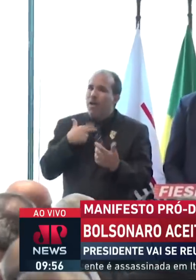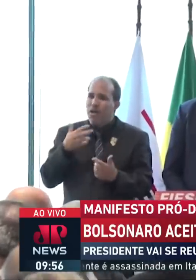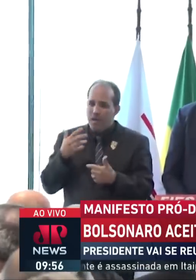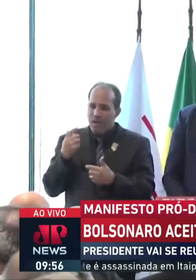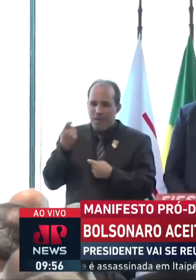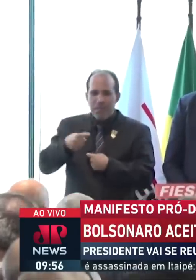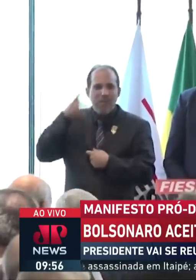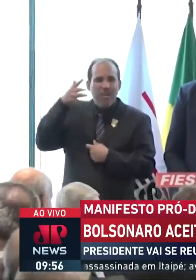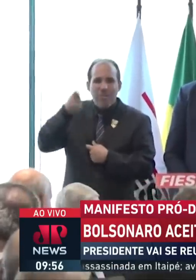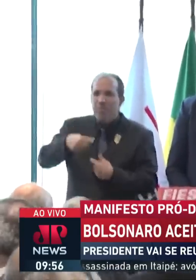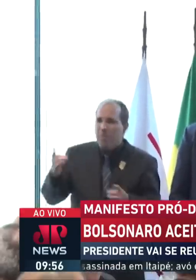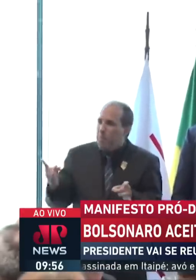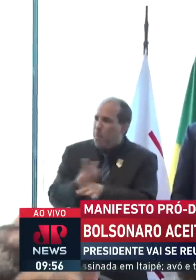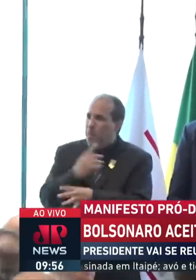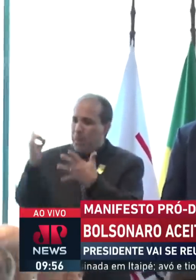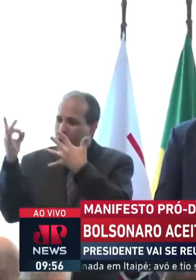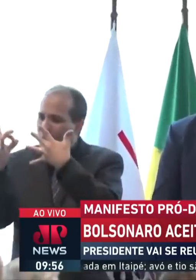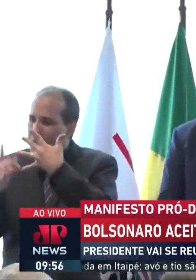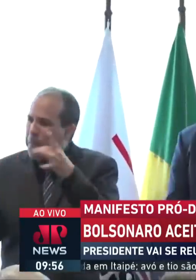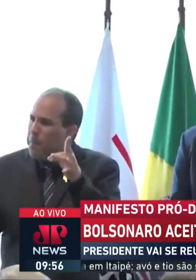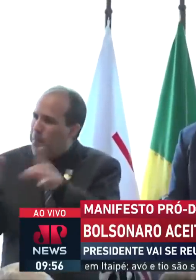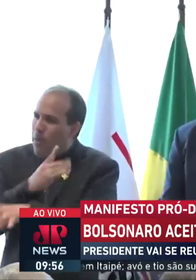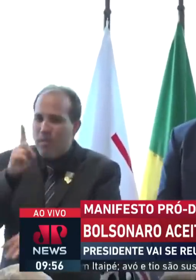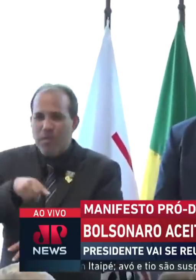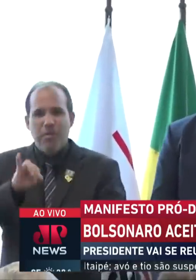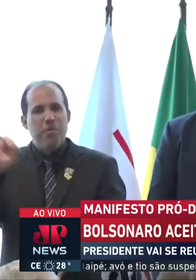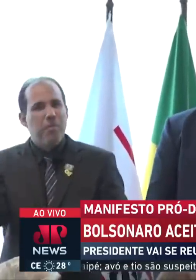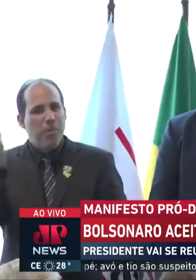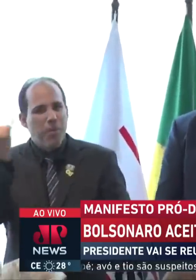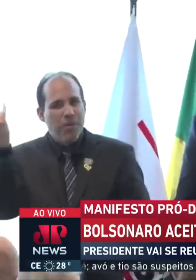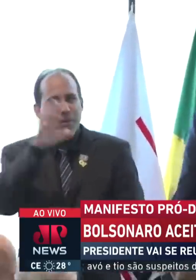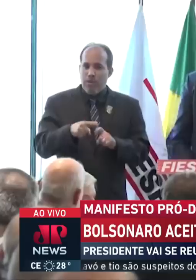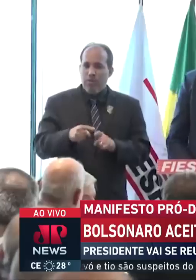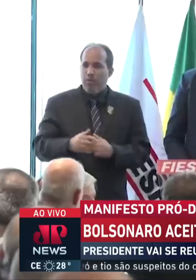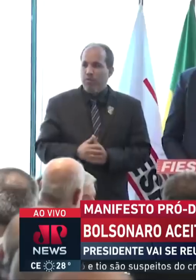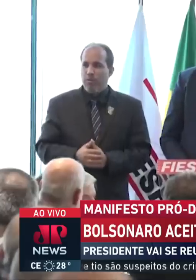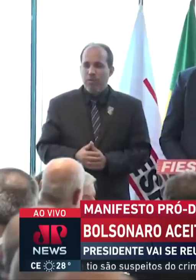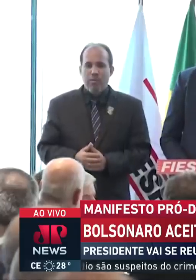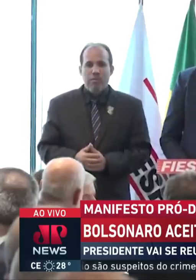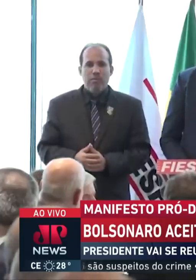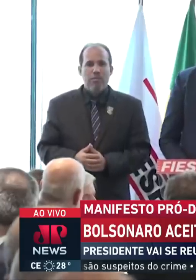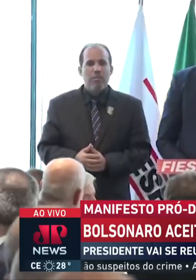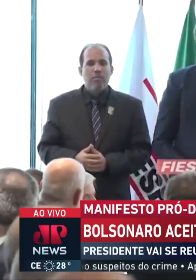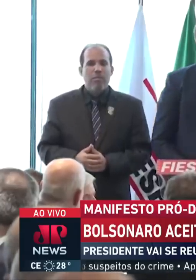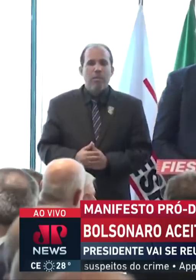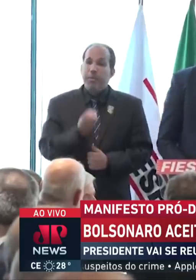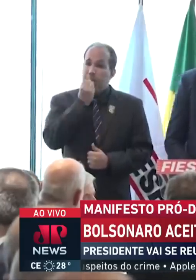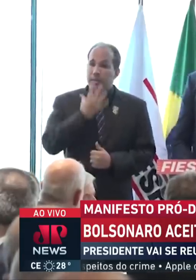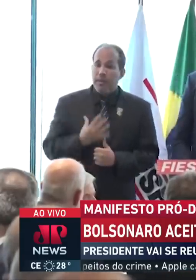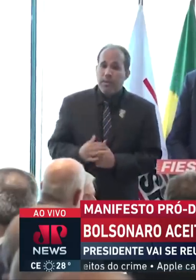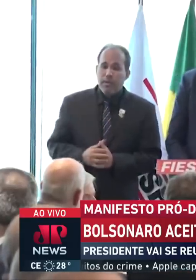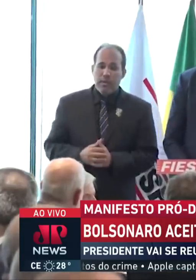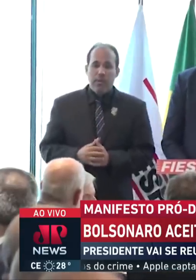o ministro do STF está invadindo as atribuições de outro poder. Isso é uma ameaça à